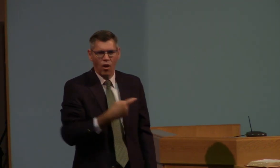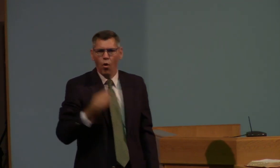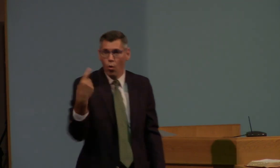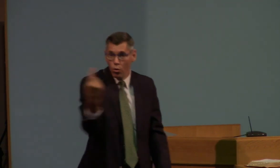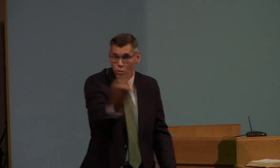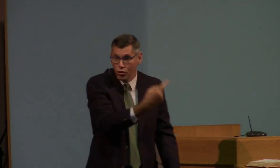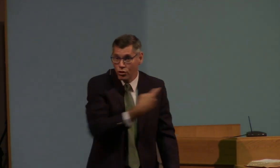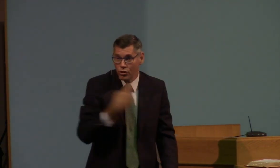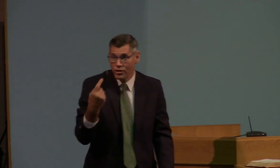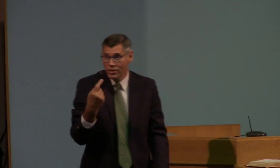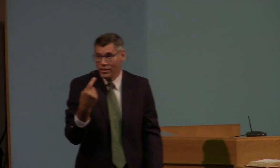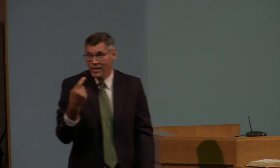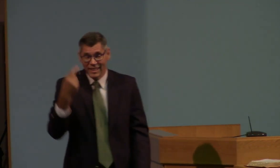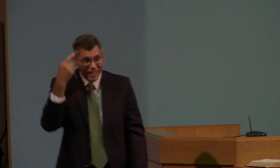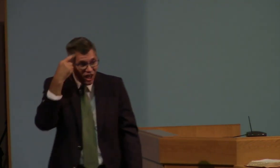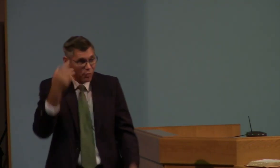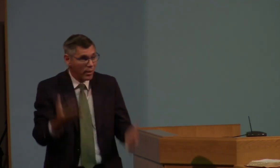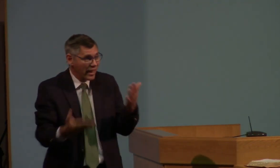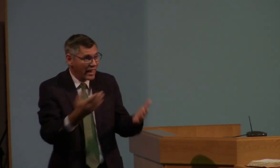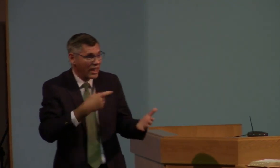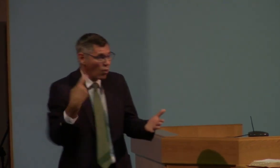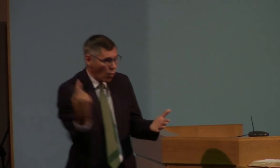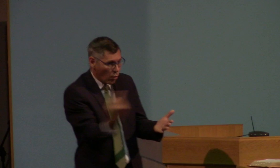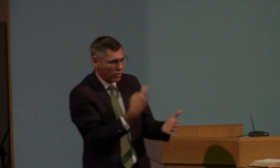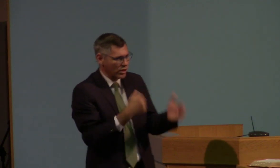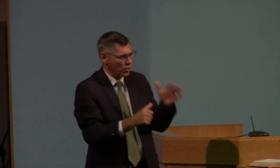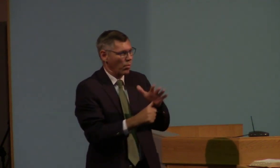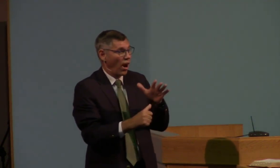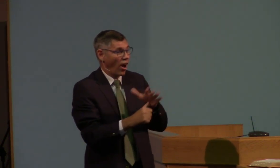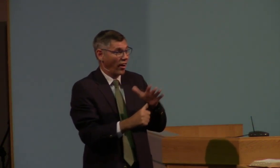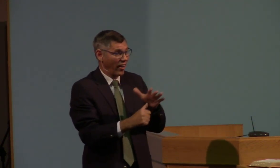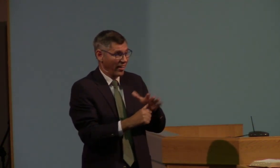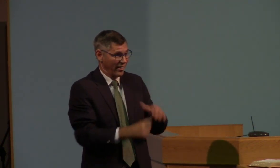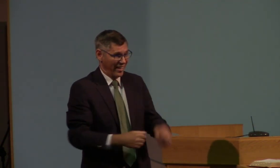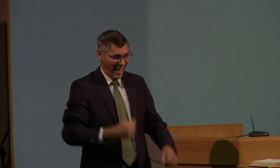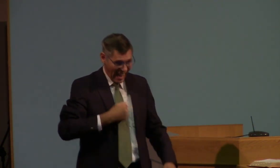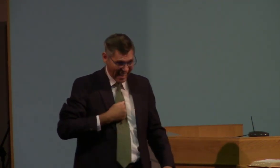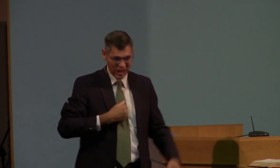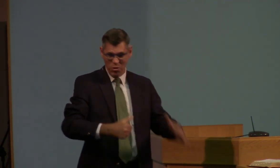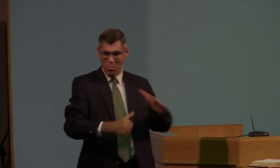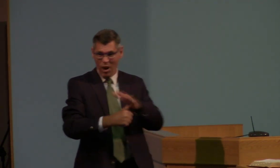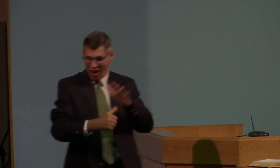ons dink baie keer ons is so belangrik. Ek is so belangrik.